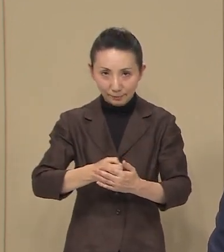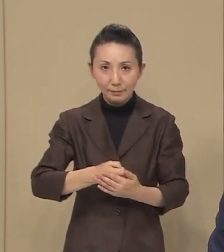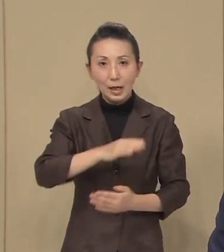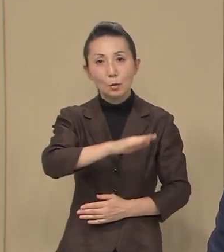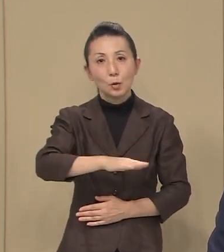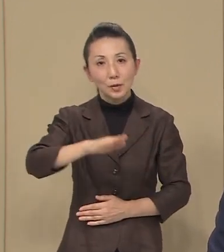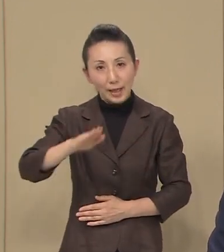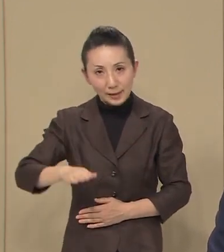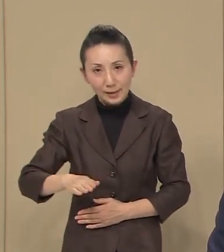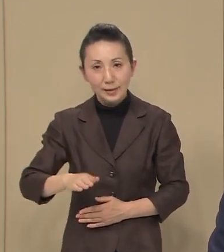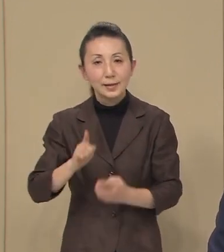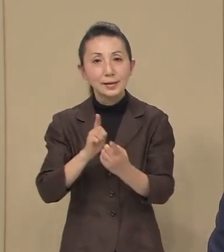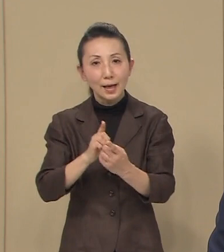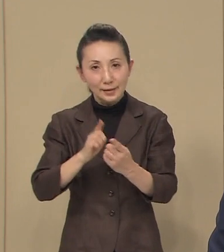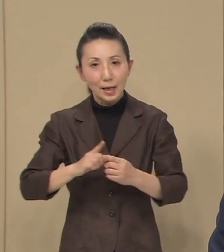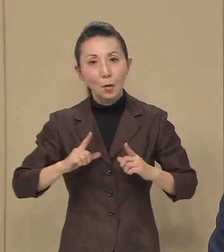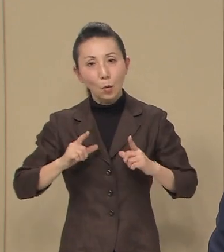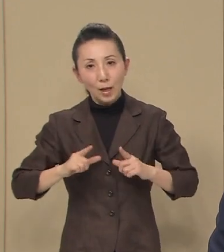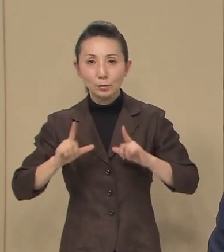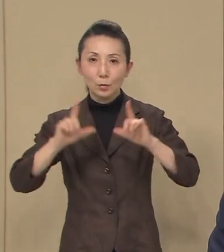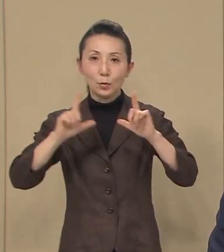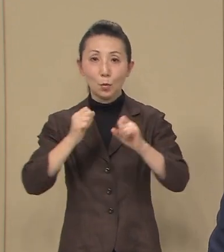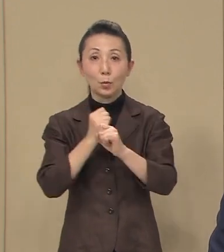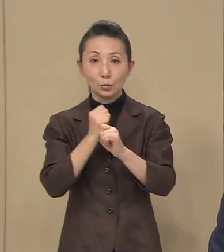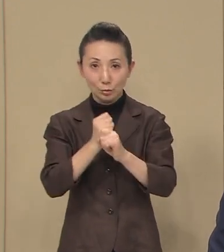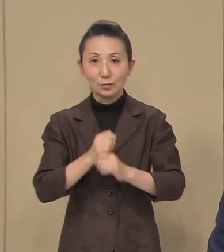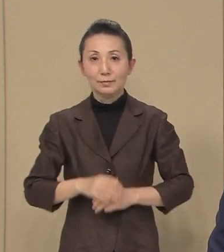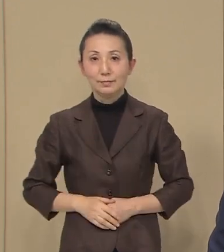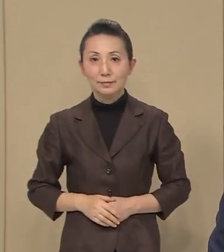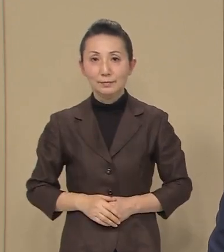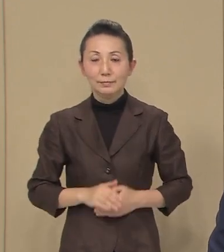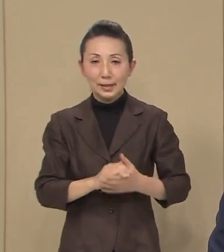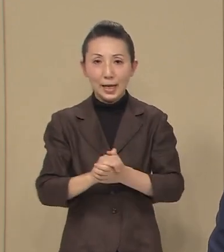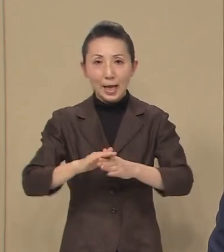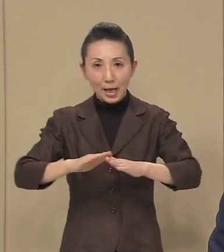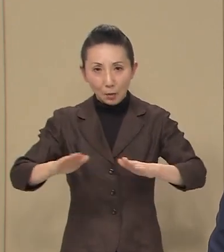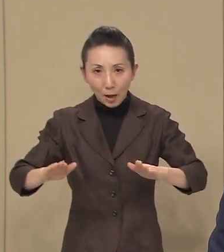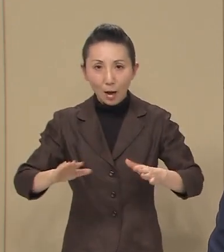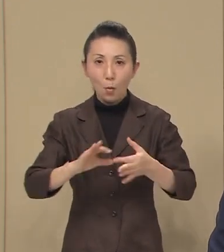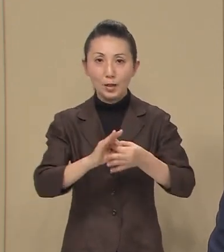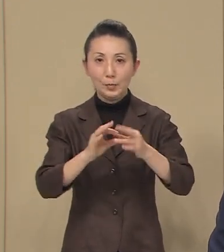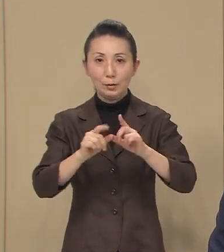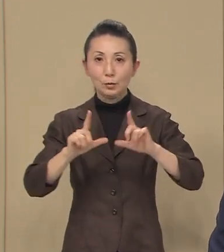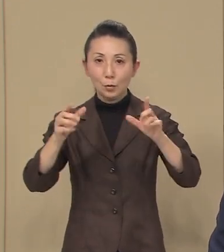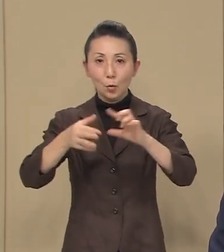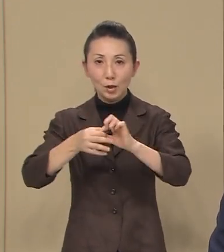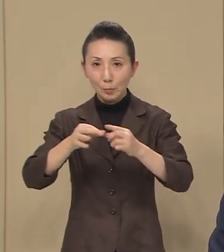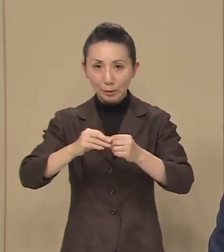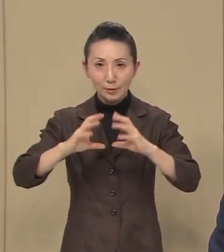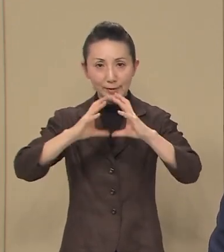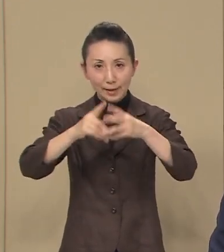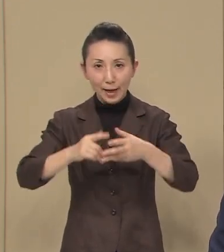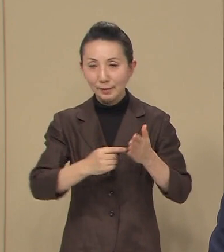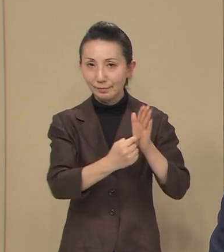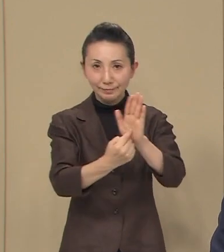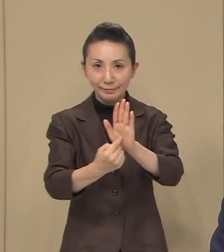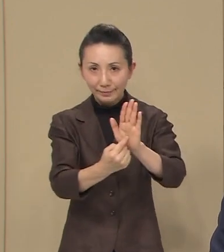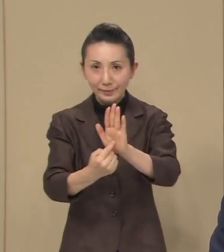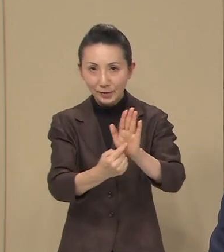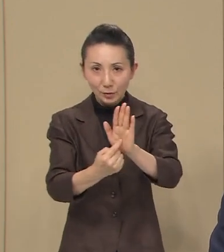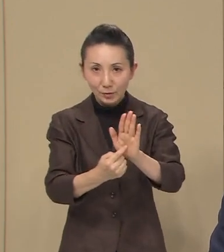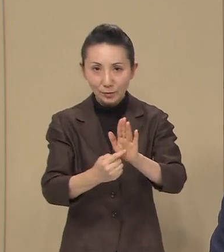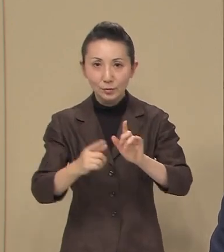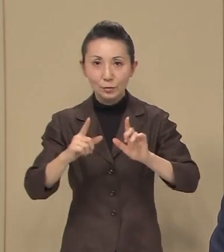に誇れる東京を目指すそして平和オリンピック東京オリンピックを通じて世界に誇れる東京日本を作る